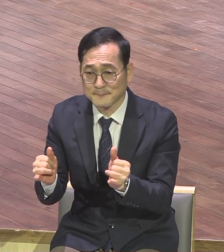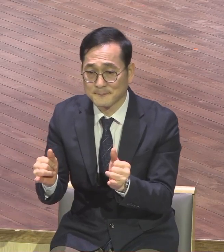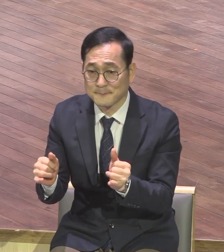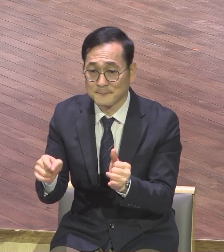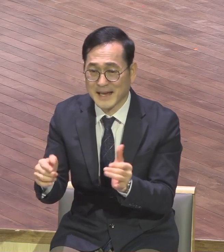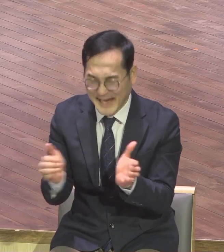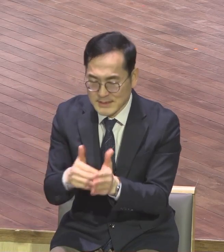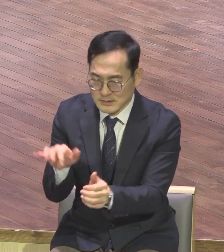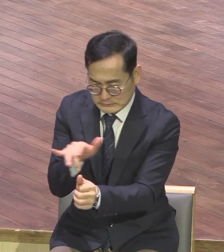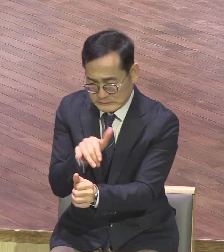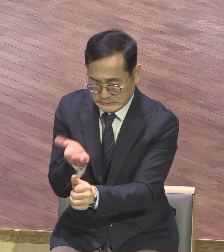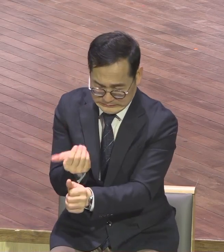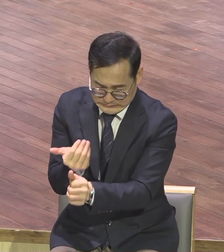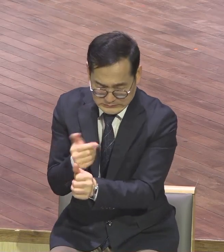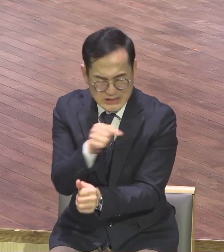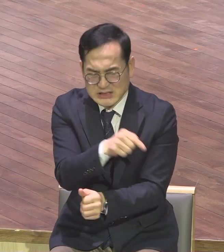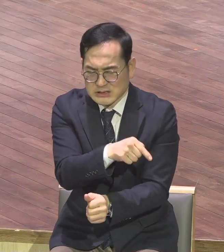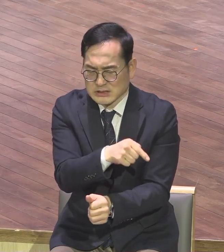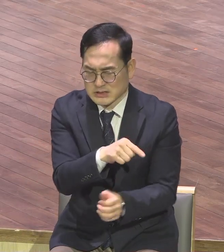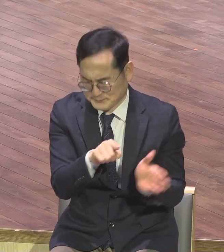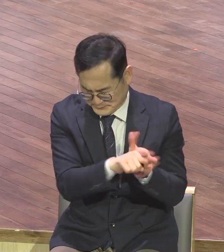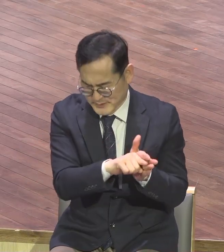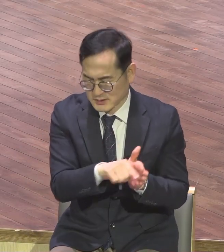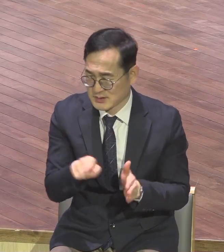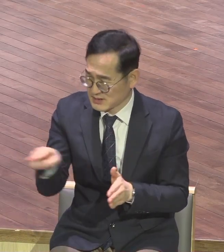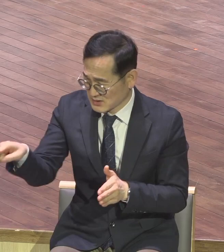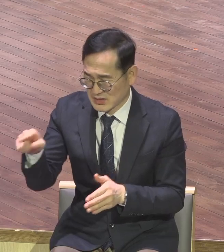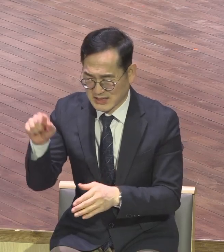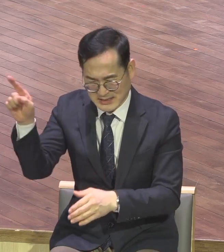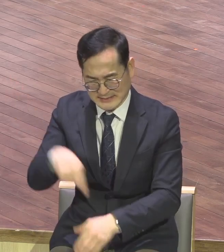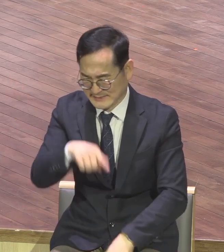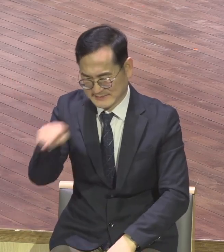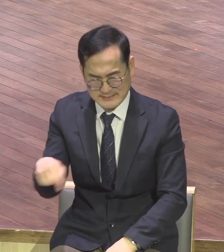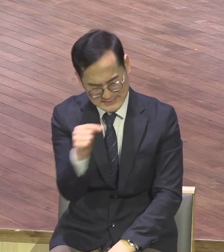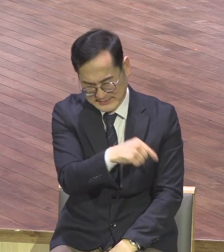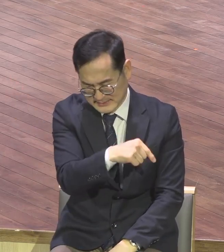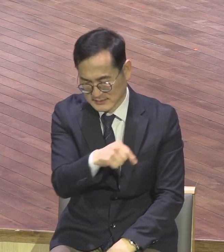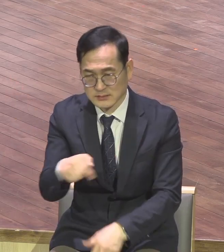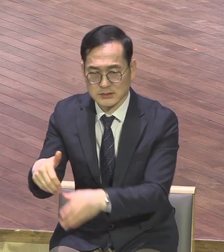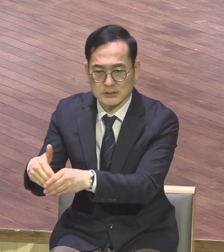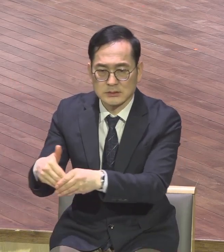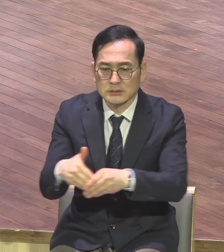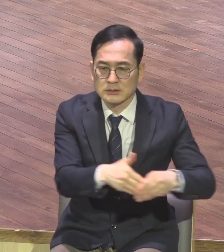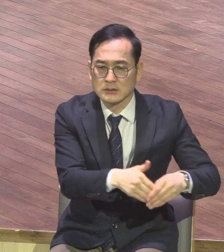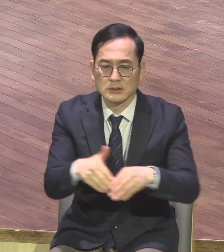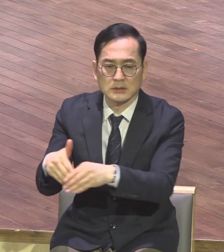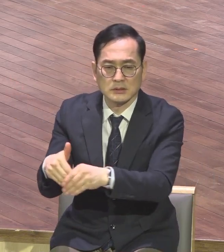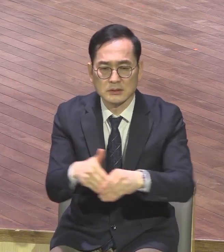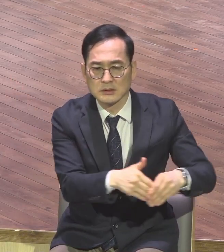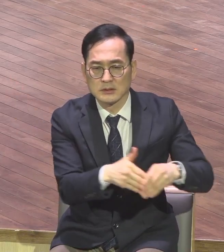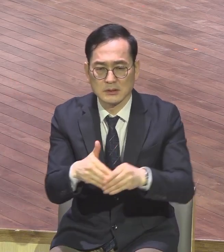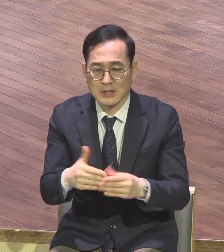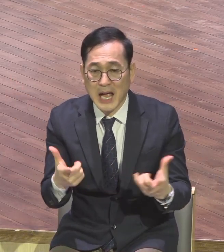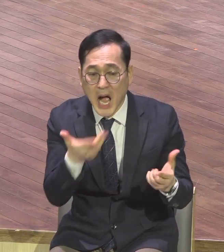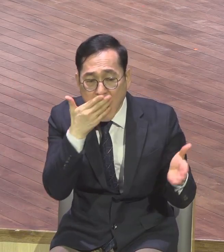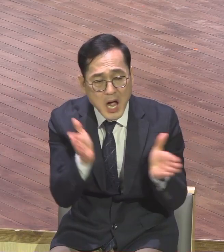이런 사람들까지도 다 그냥 실족시켜 만들어버려요. 흔들어버려요 그냥.